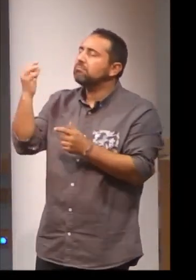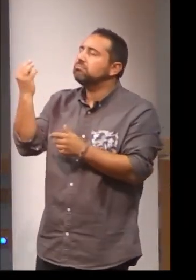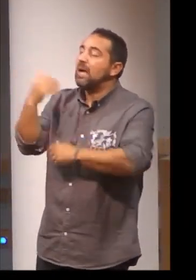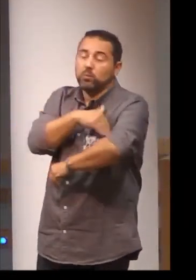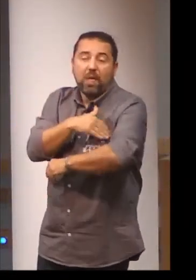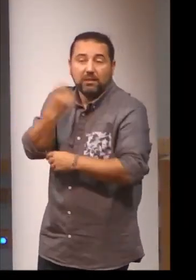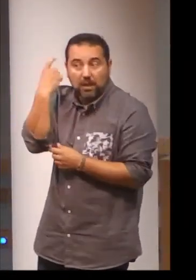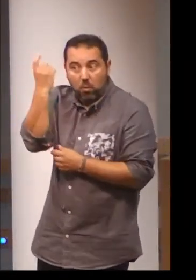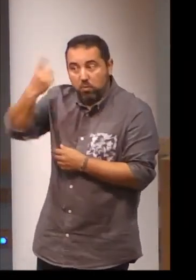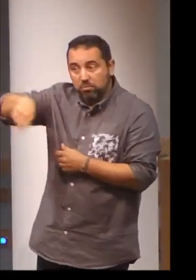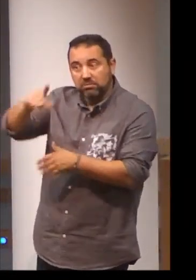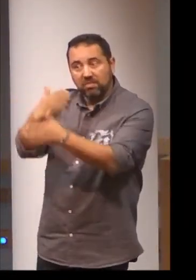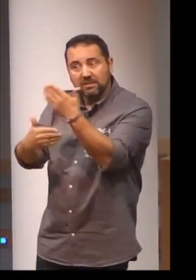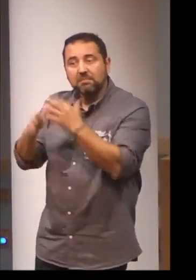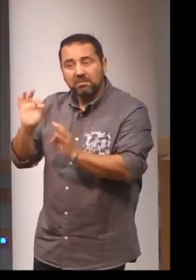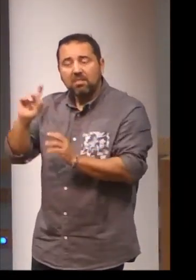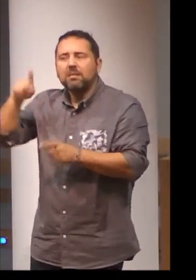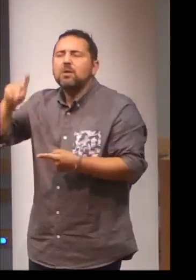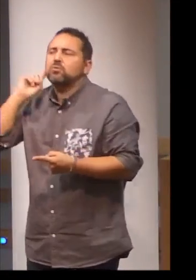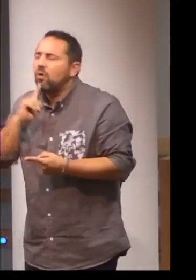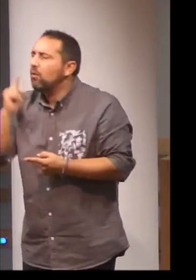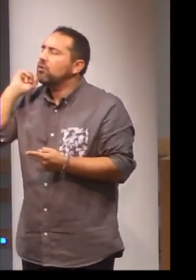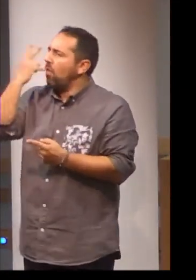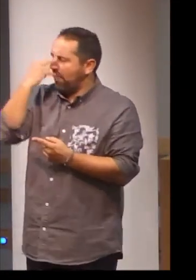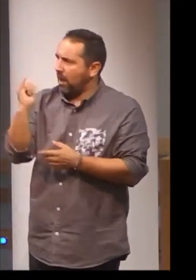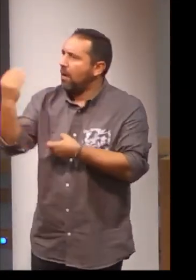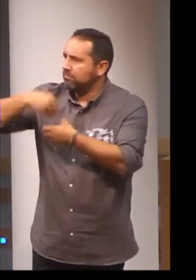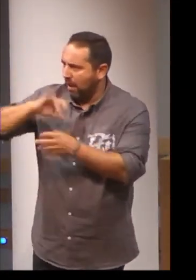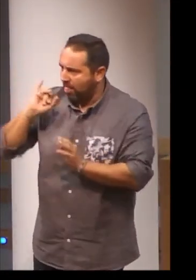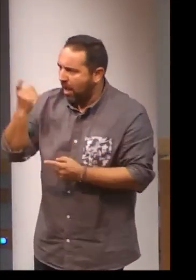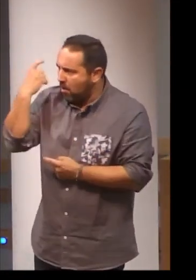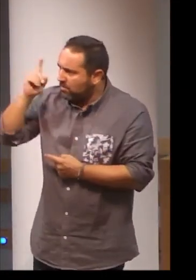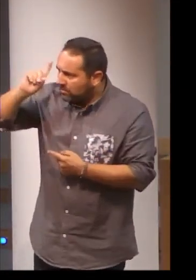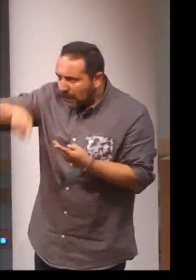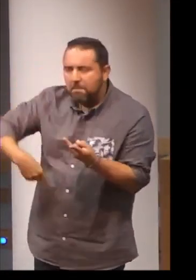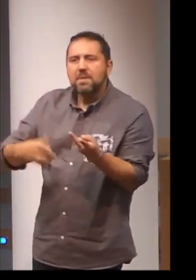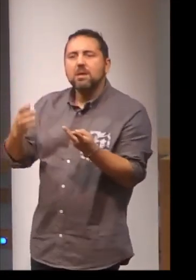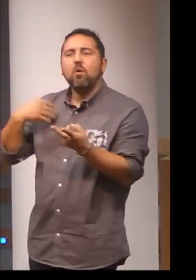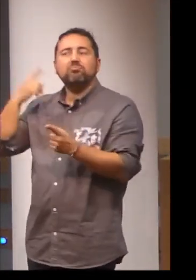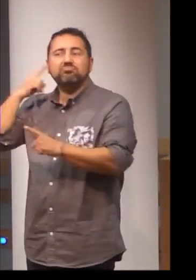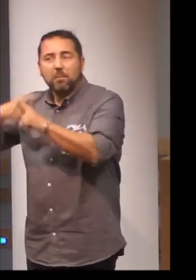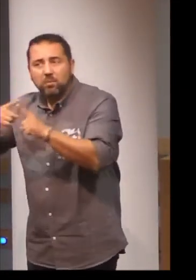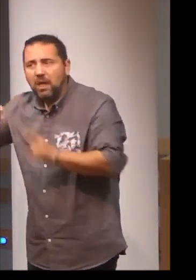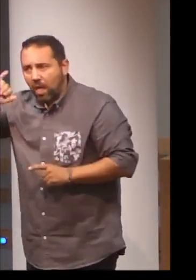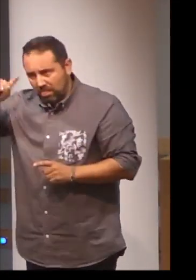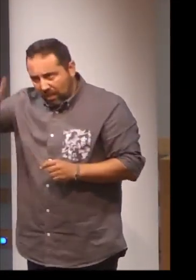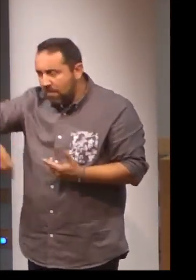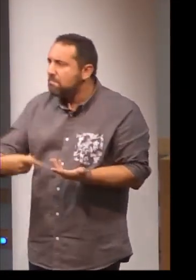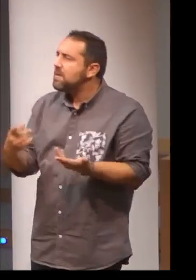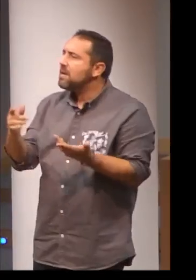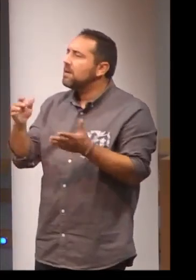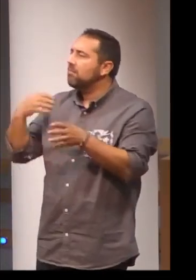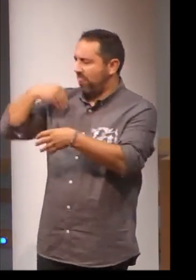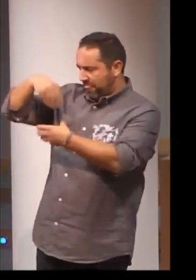discapacidad auditiva, con sordera, sordoceguera, con baja audición, que forman parte de la comunidad universitaria y de los